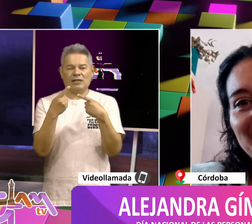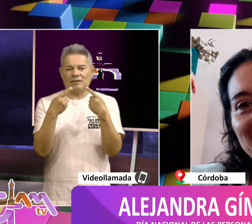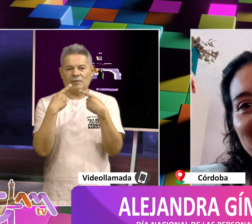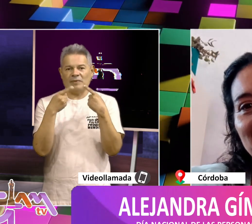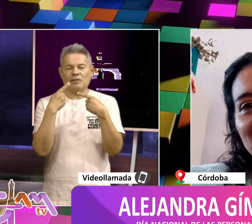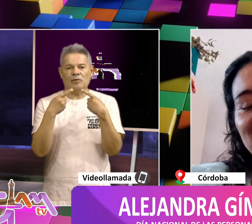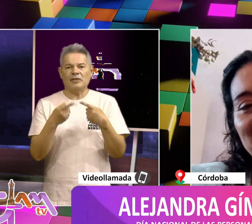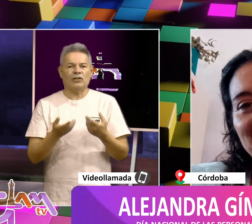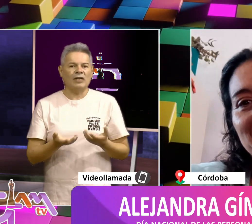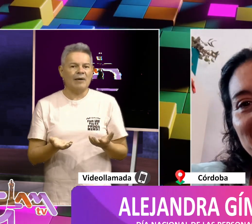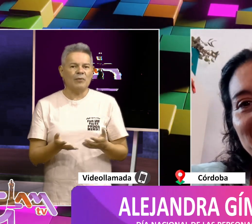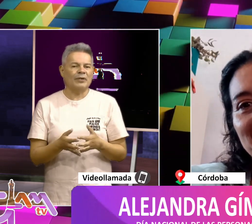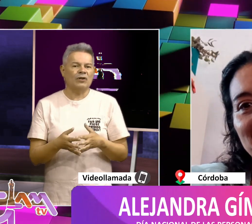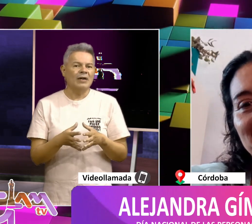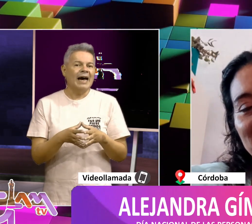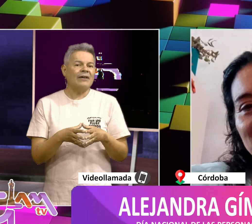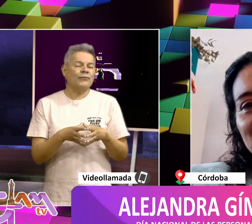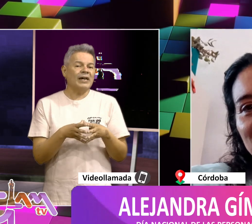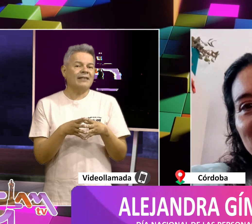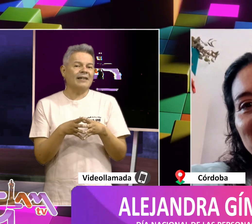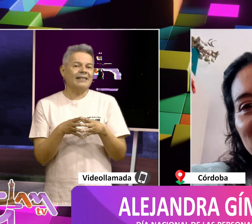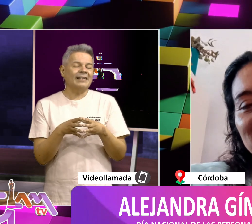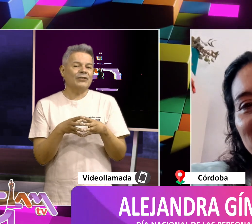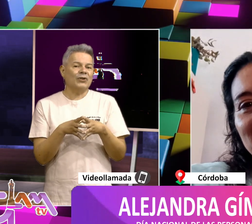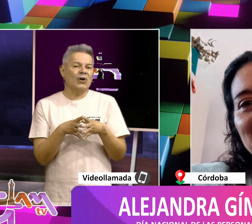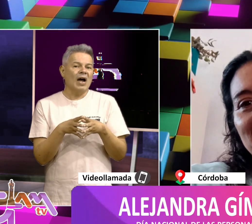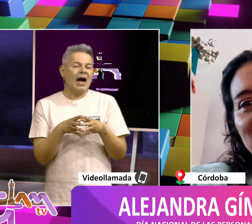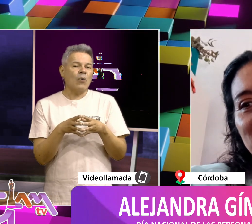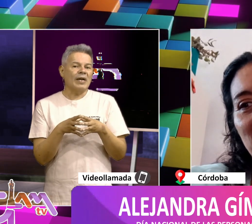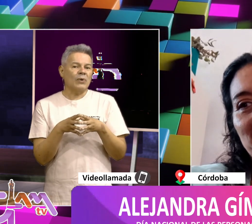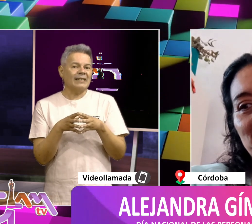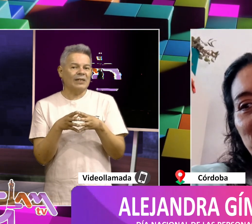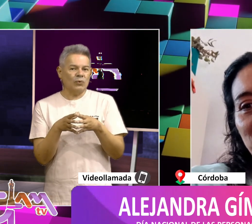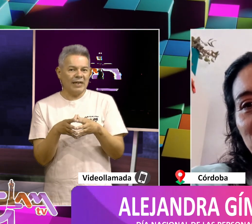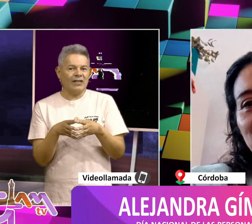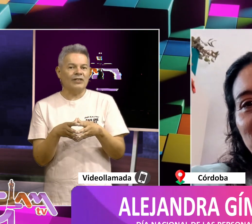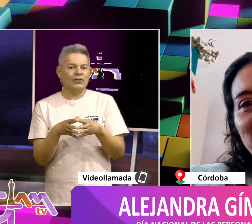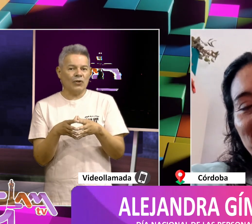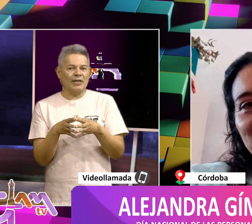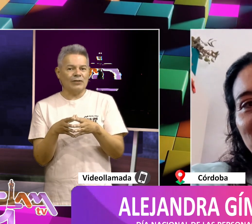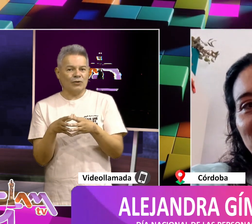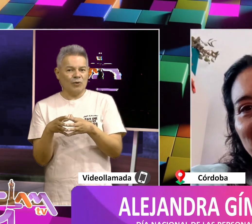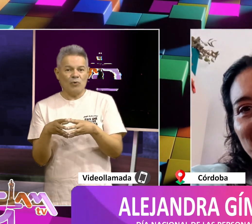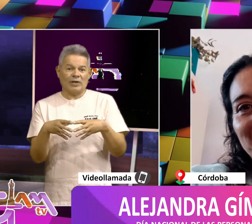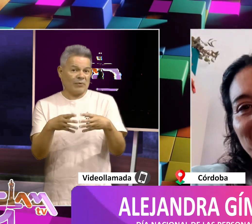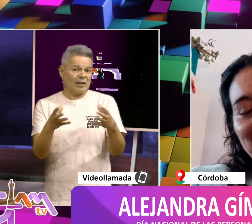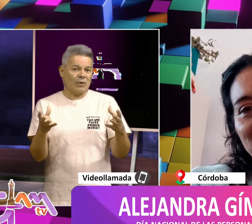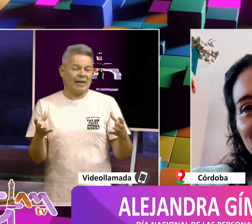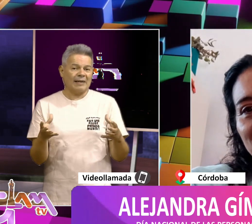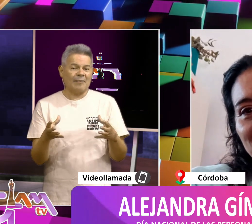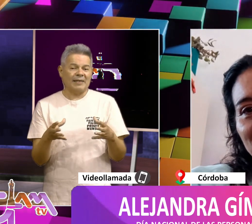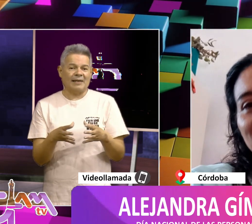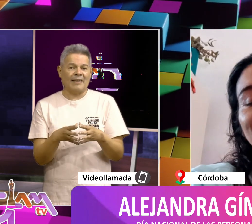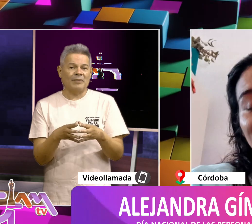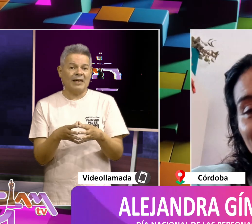viendo obviamente el movimiento de los labios, pero fue hasta que ella entró a una escuela secundaria donde todos eran sordos mudos, que era una